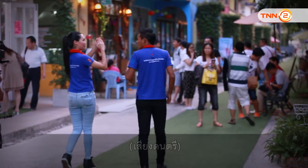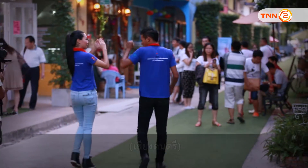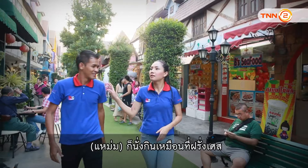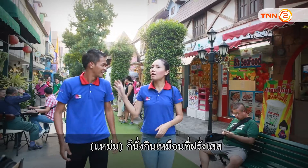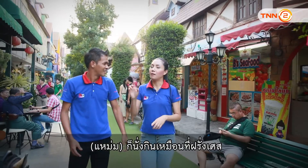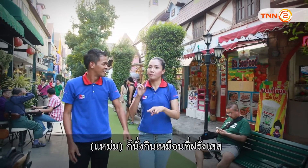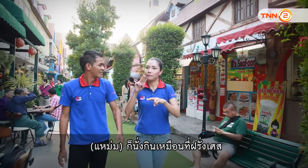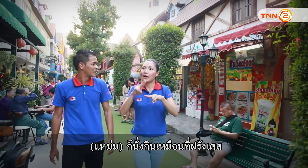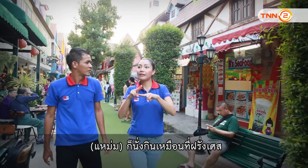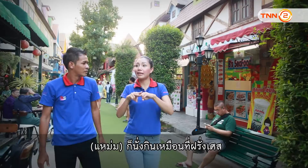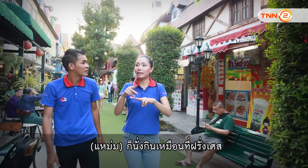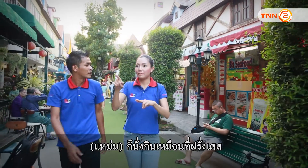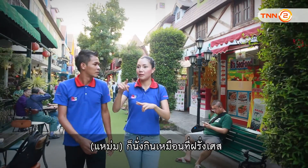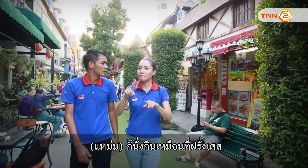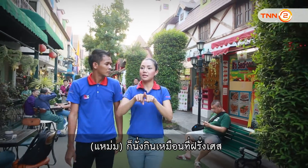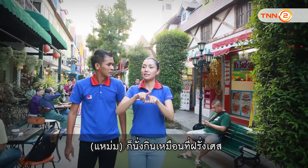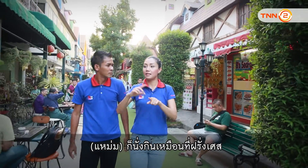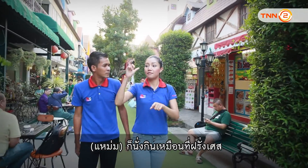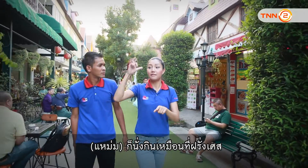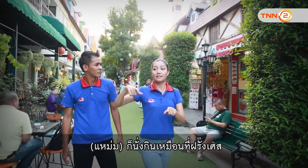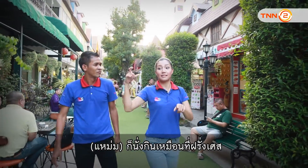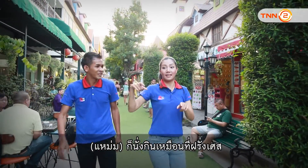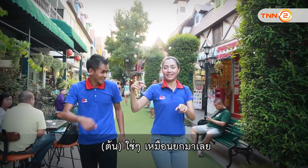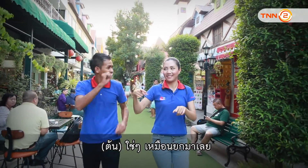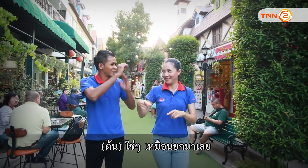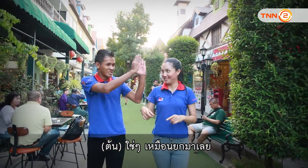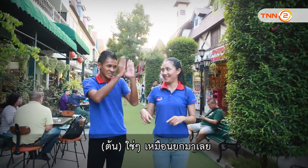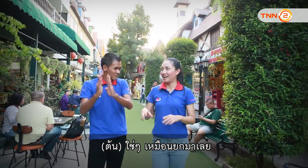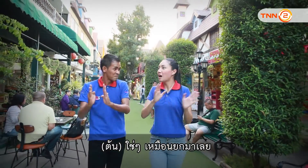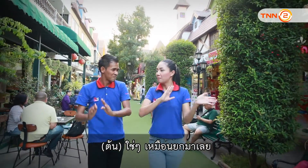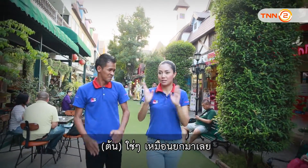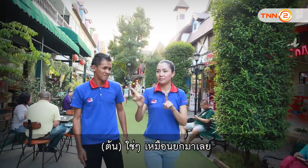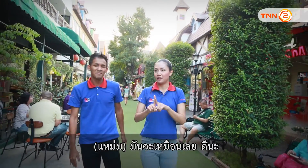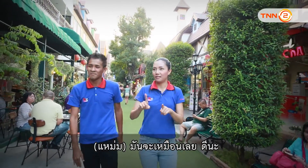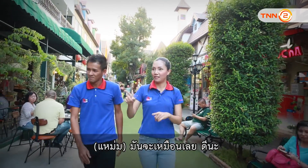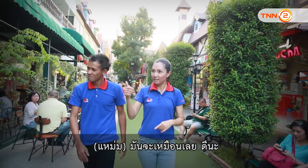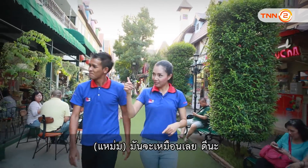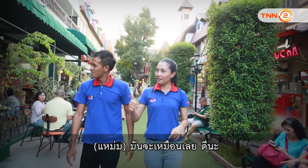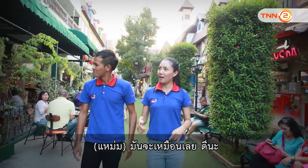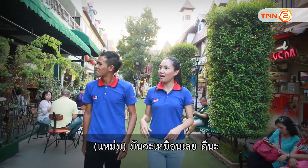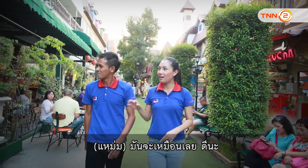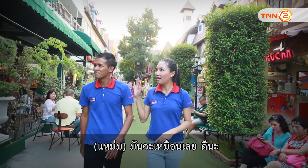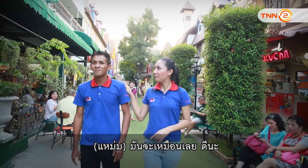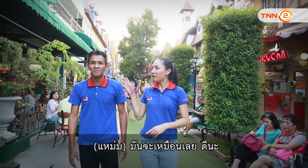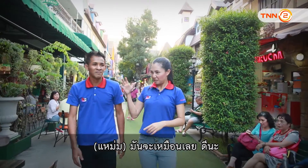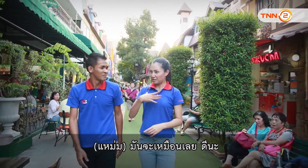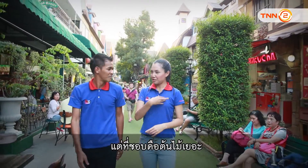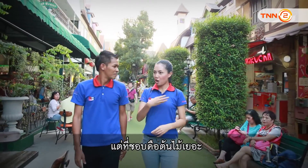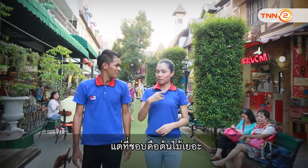ก็นั่งกินนะพี่เหมือนที่ฝรั่งเศส ใช่ใช่เหมือนยกมาเลย ดีนะจิตที่ชอบคือแบ